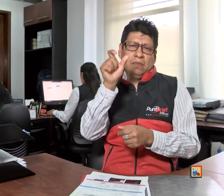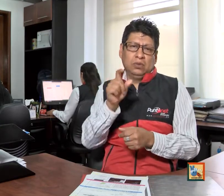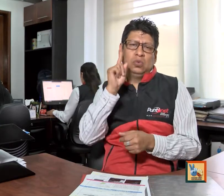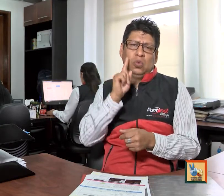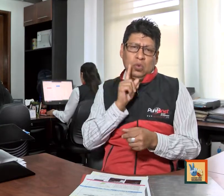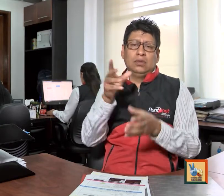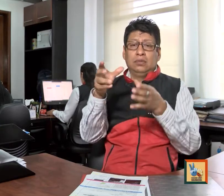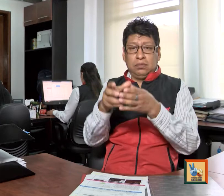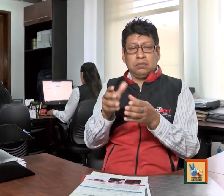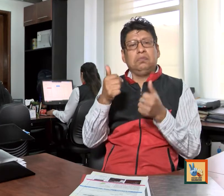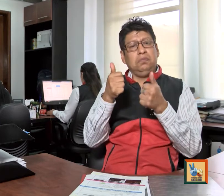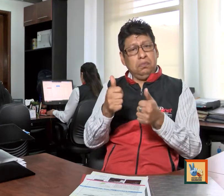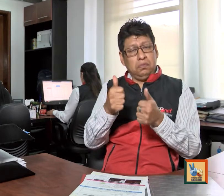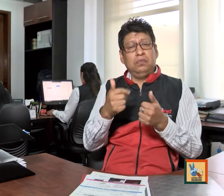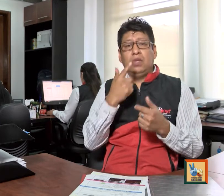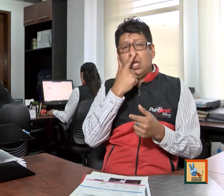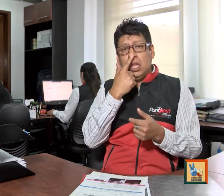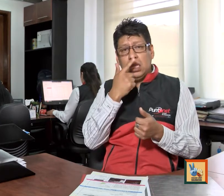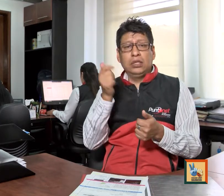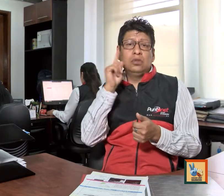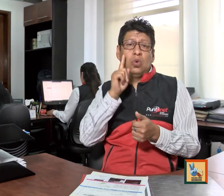otras compañeras tardes también